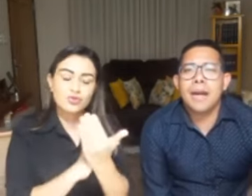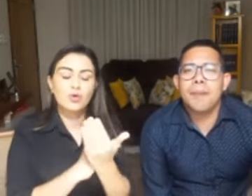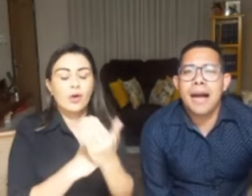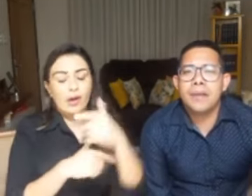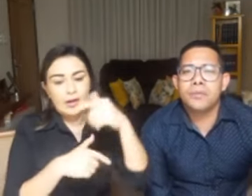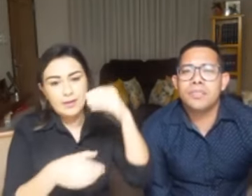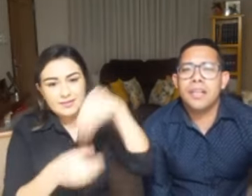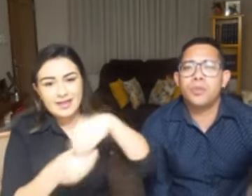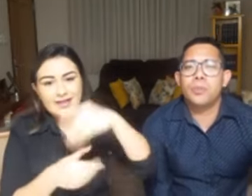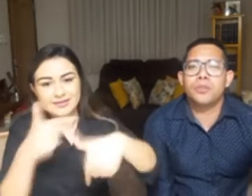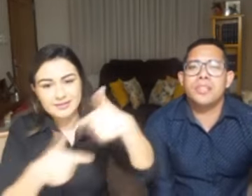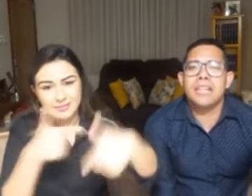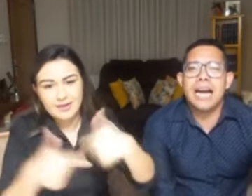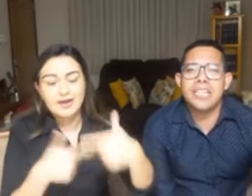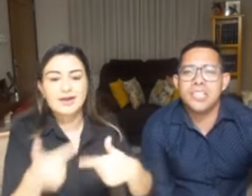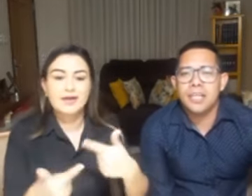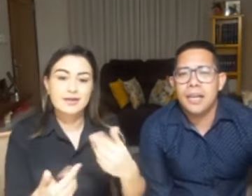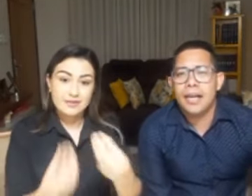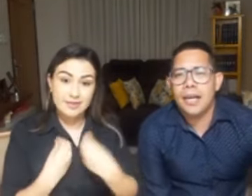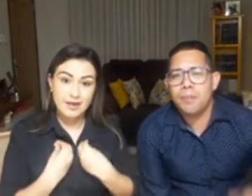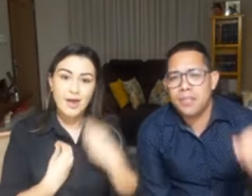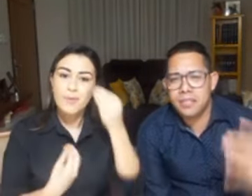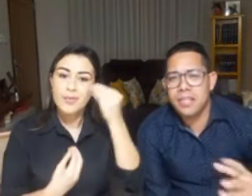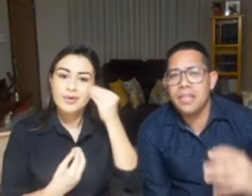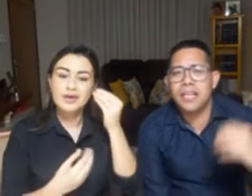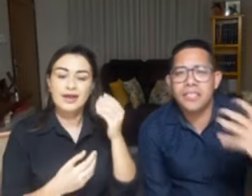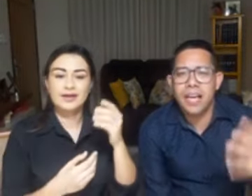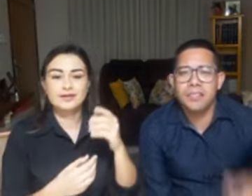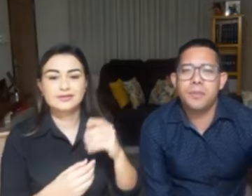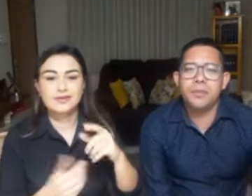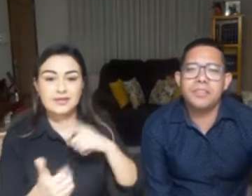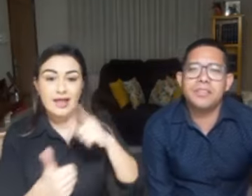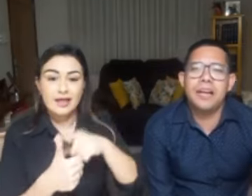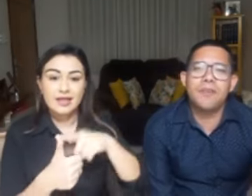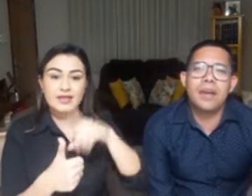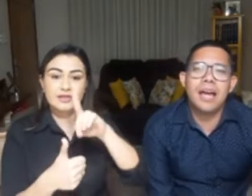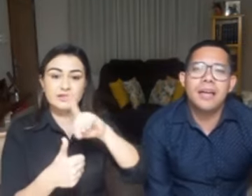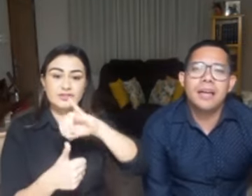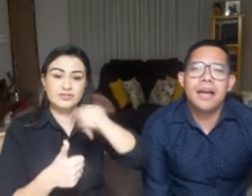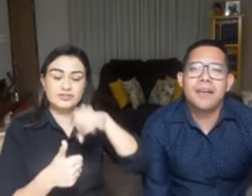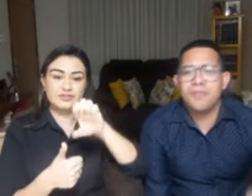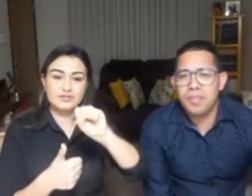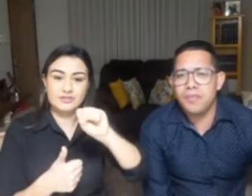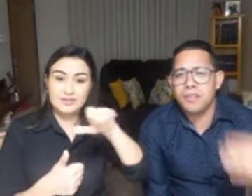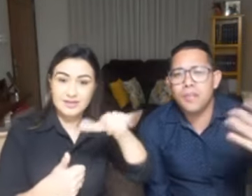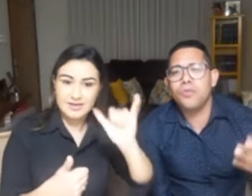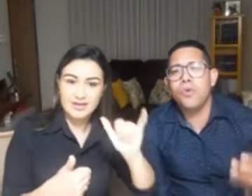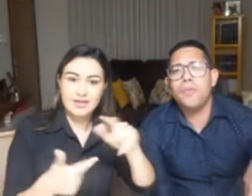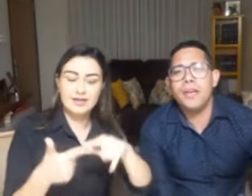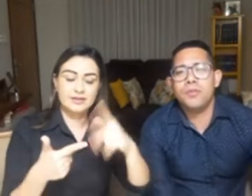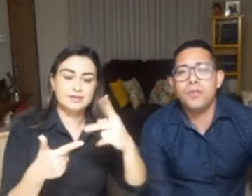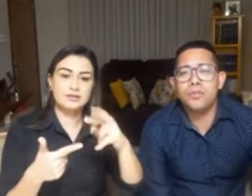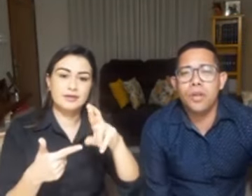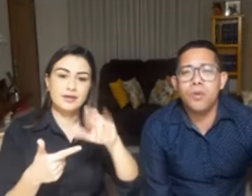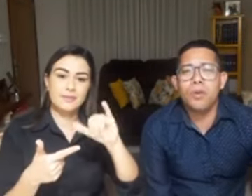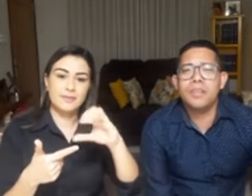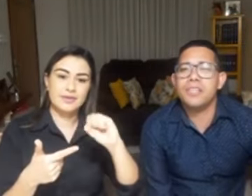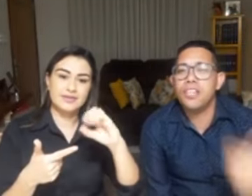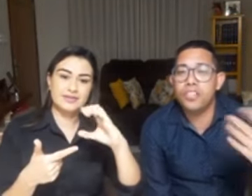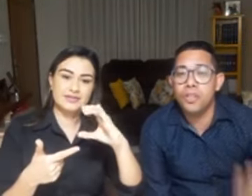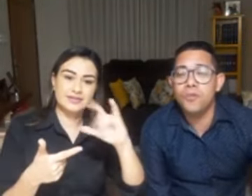do trabalho, nos dando essa oportunidade. A Priscila, a Jess, pessoas que estavam lá, a Vivian, desde o começo, e nos